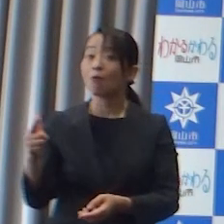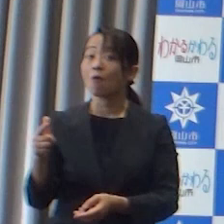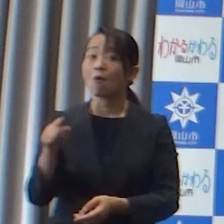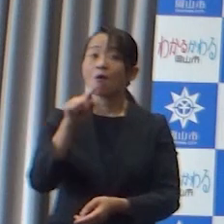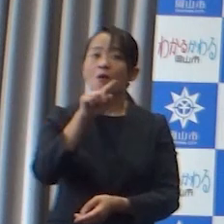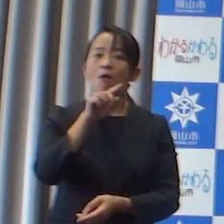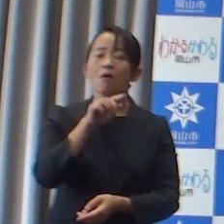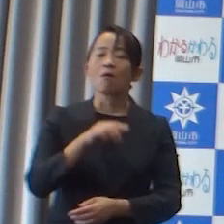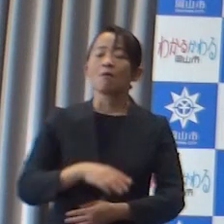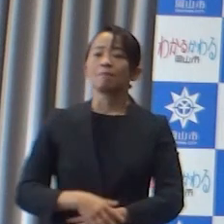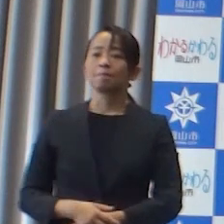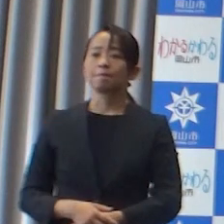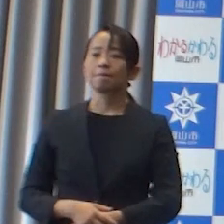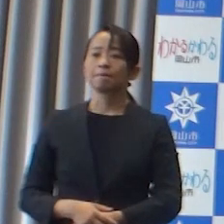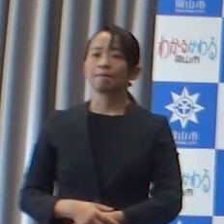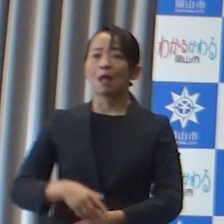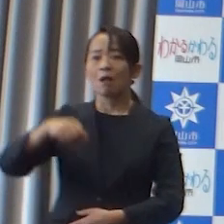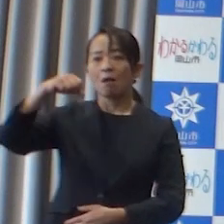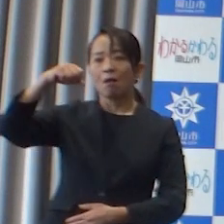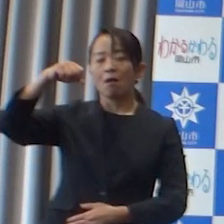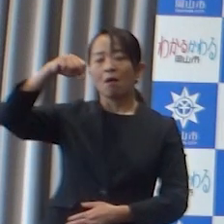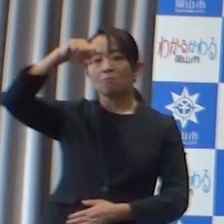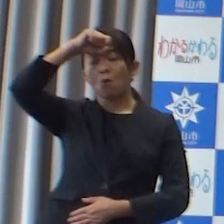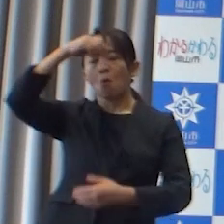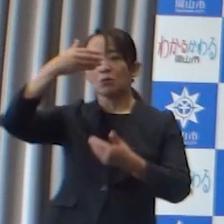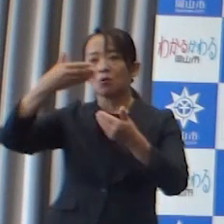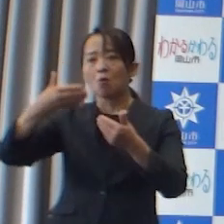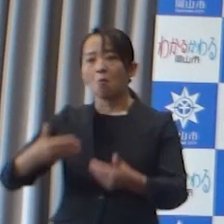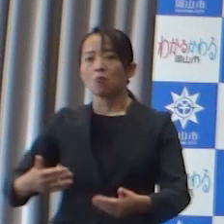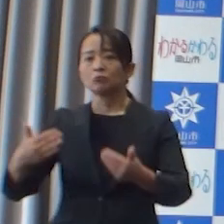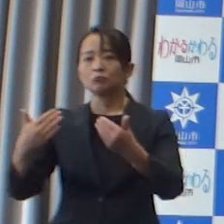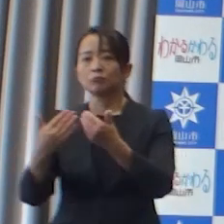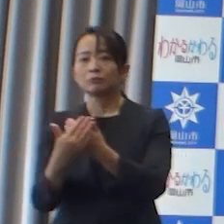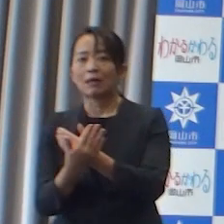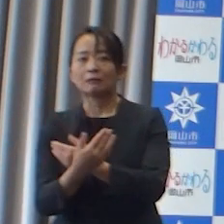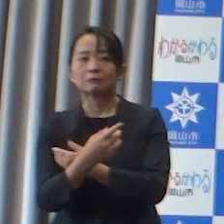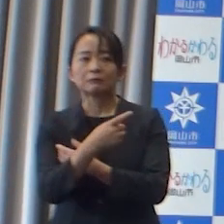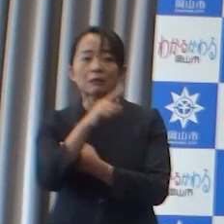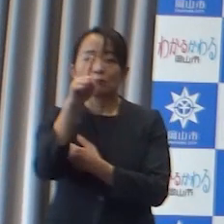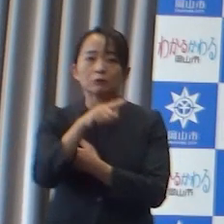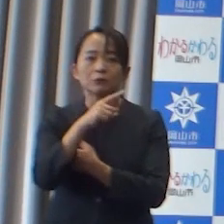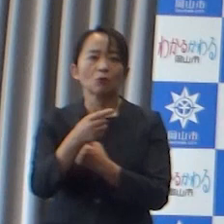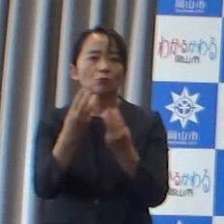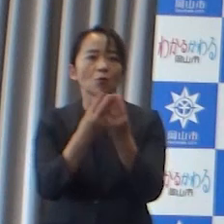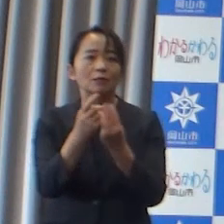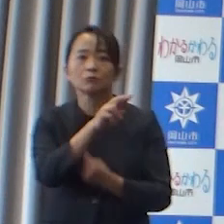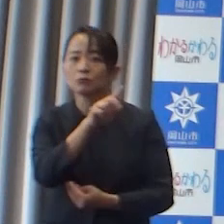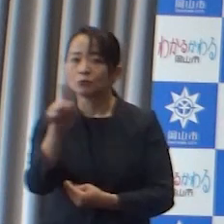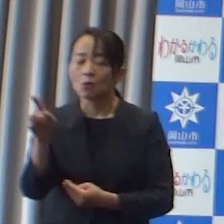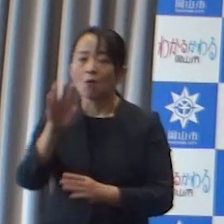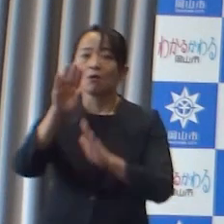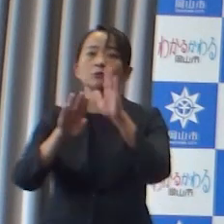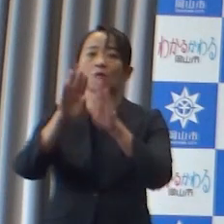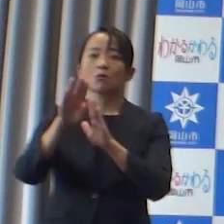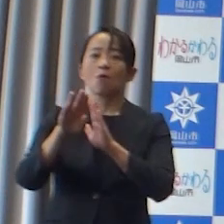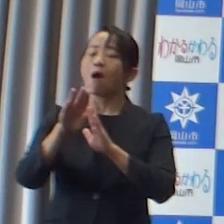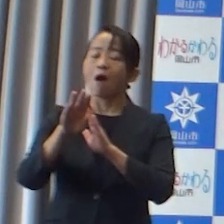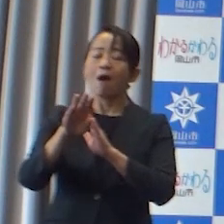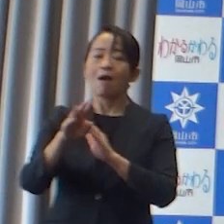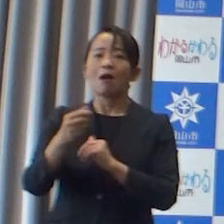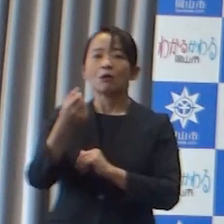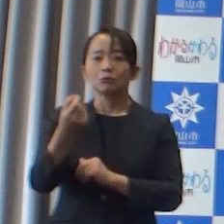重く病状が重い方が多いわけではない、ということから見るとです